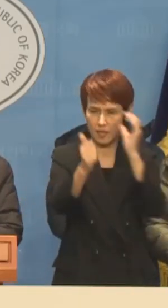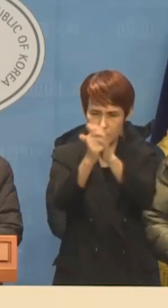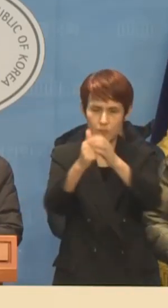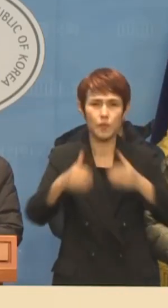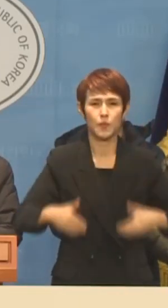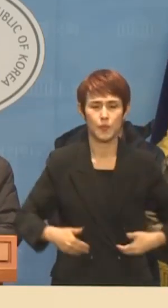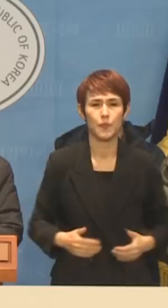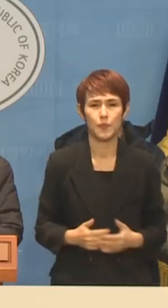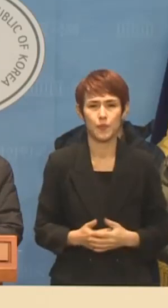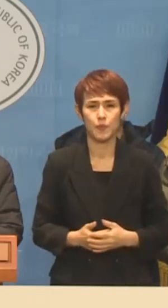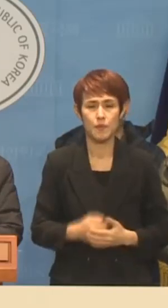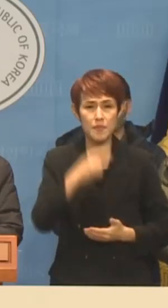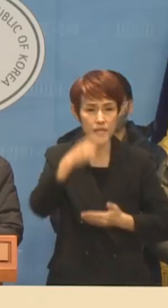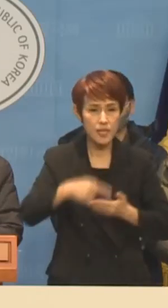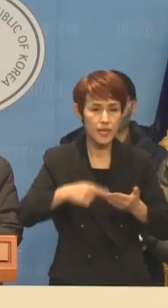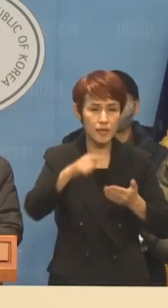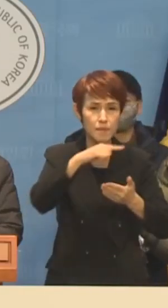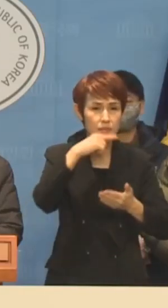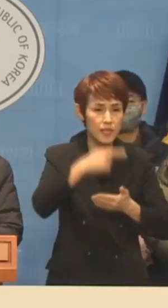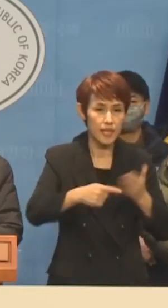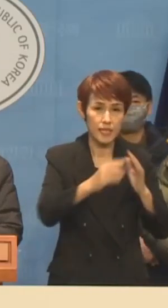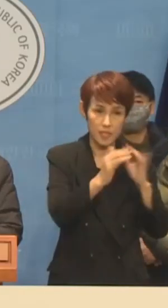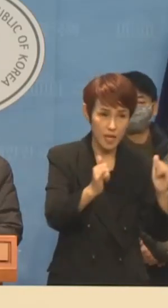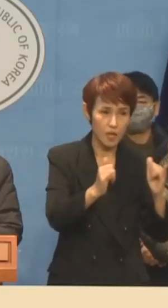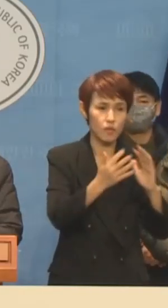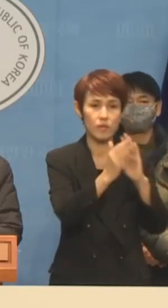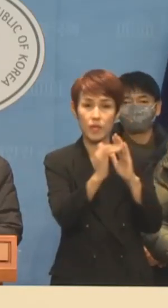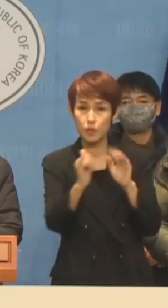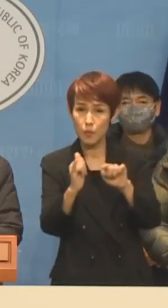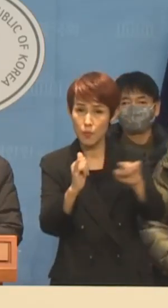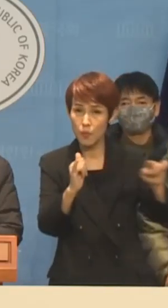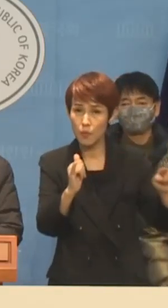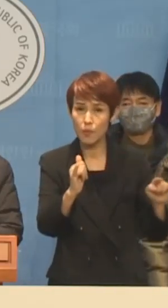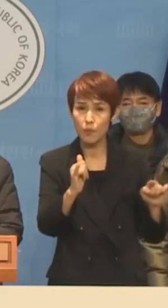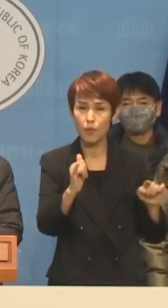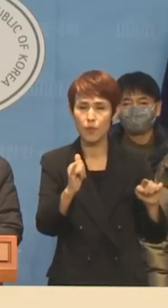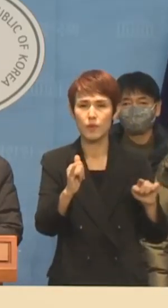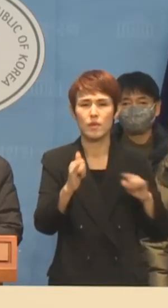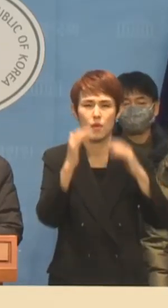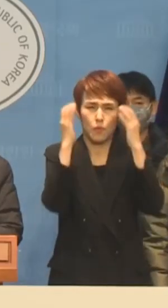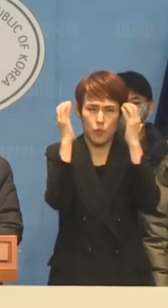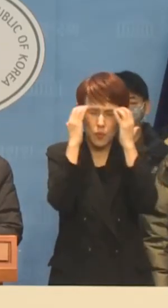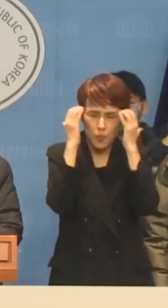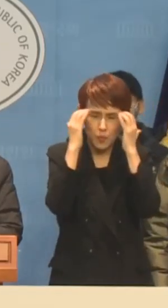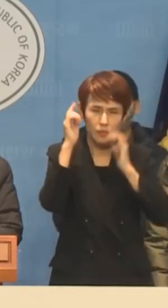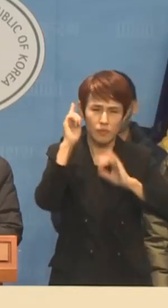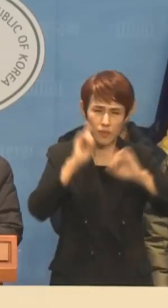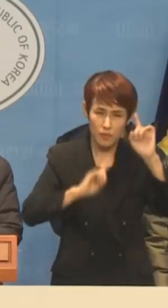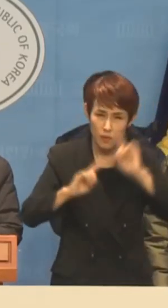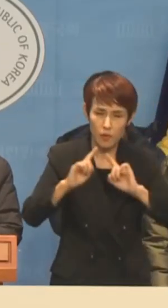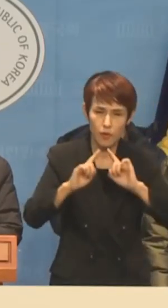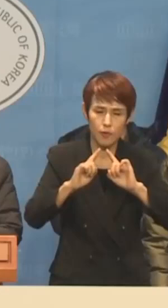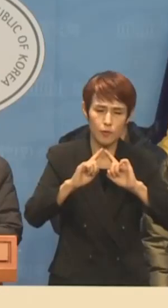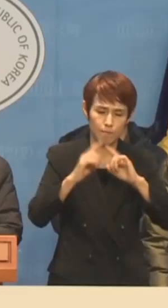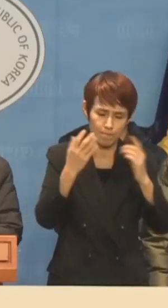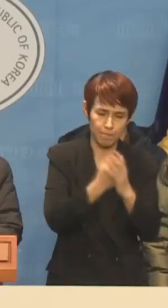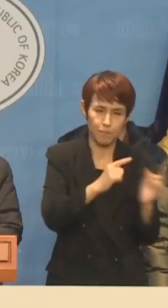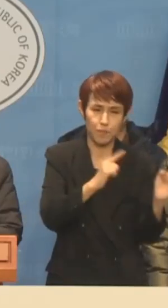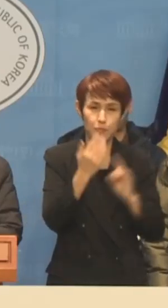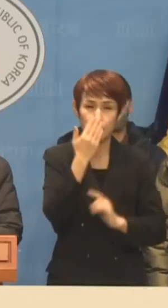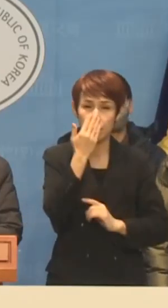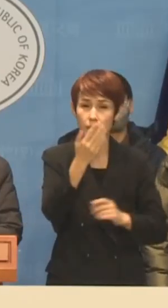합니다. 피해자들과 그 가족들이 고통과 상처에서 완전히 회복할 수